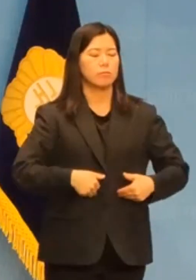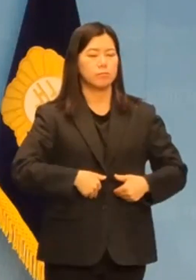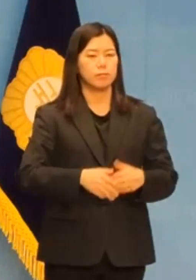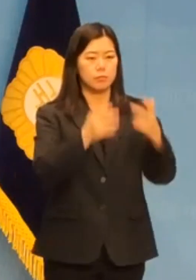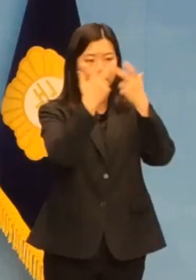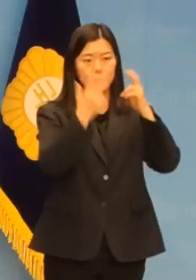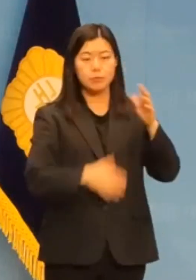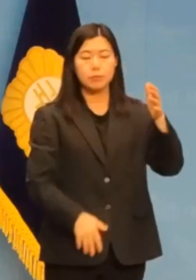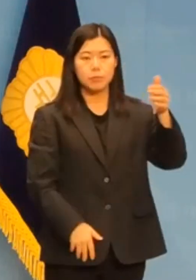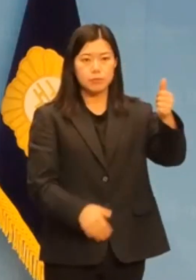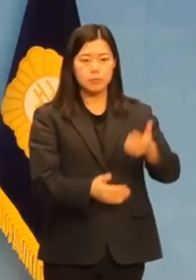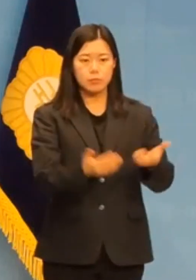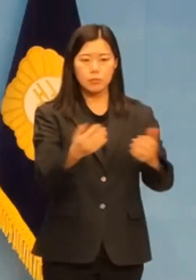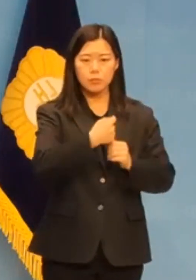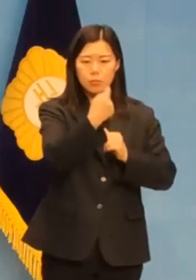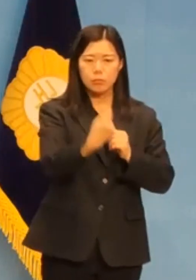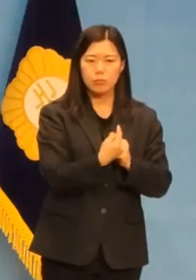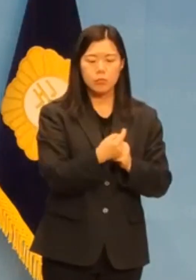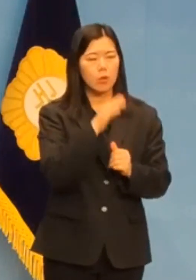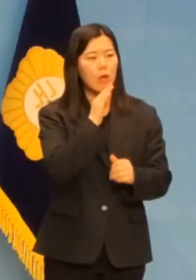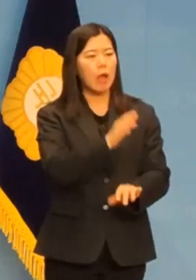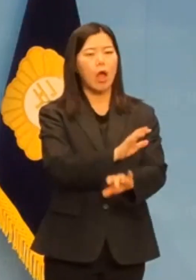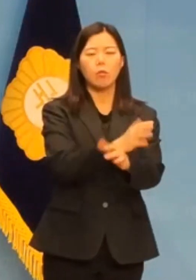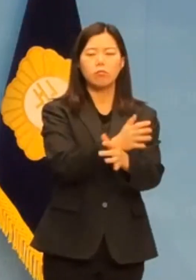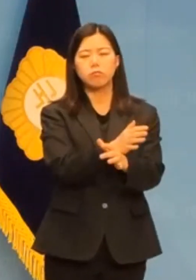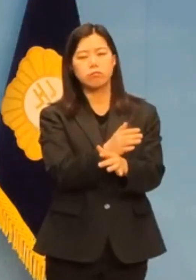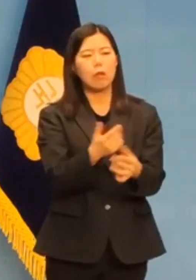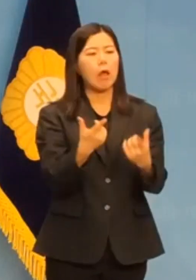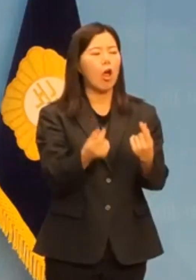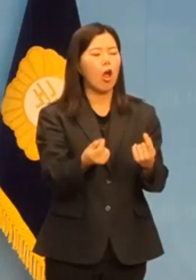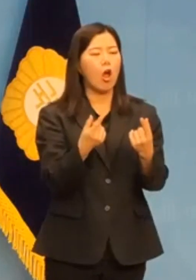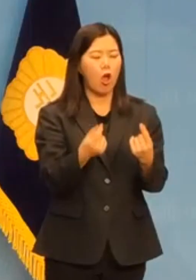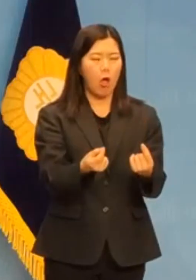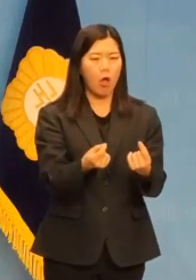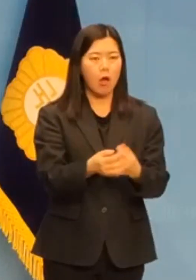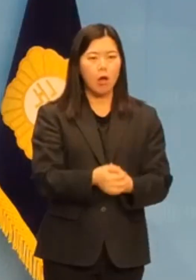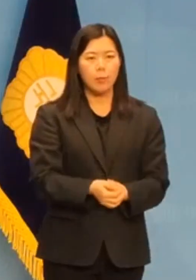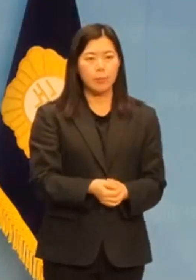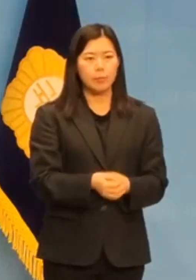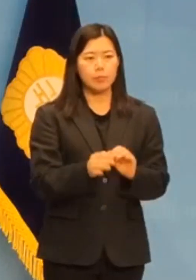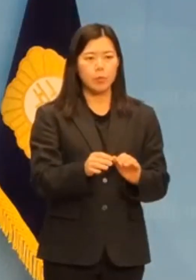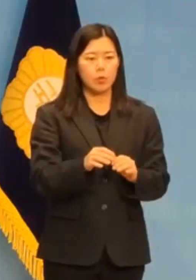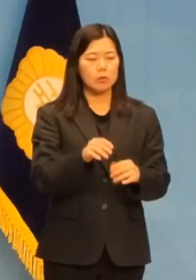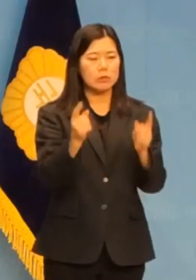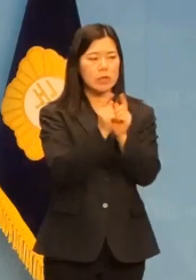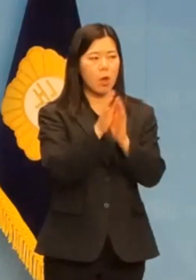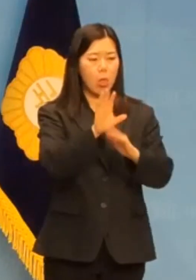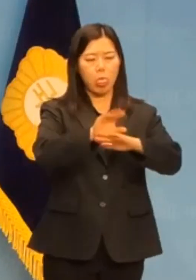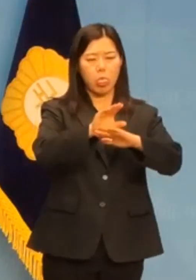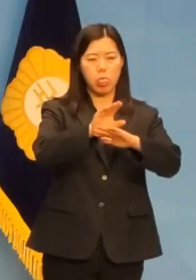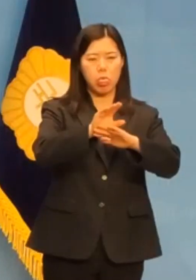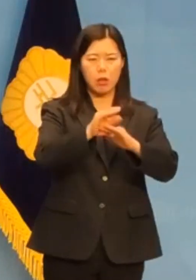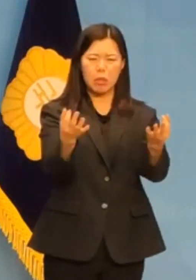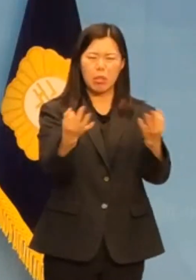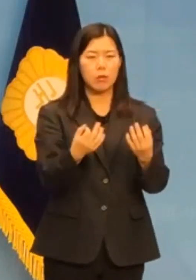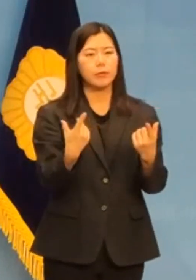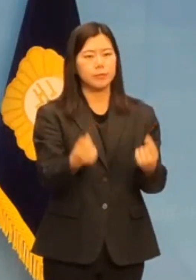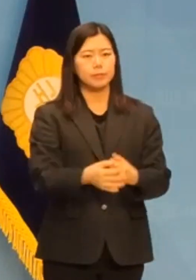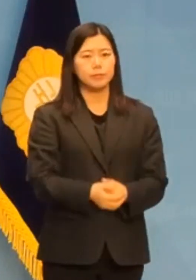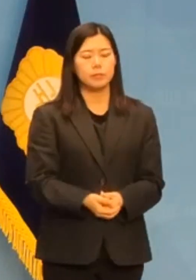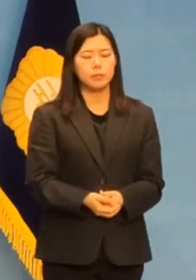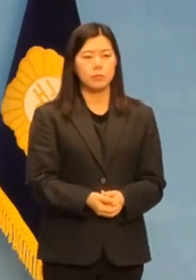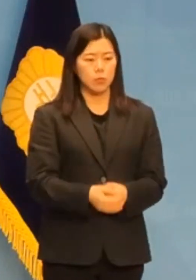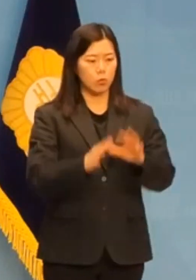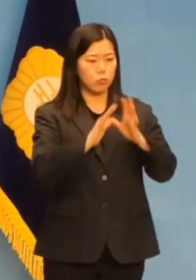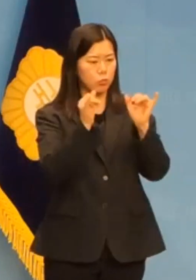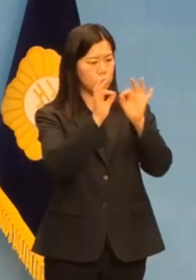대통령이 업무보고를 개그 콘서트 봉숭아 학당식 생중계 쇼로 전락시키고 있습니다. 국민이